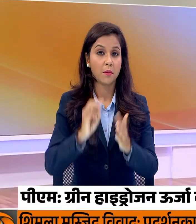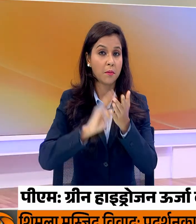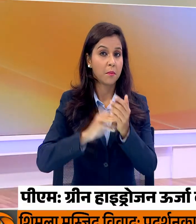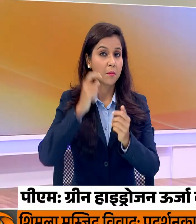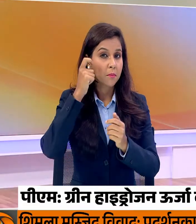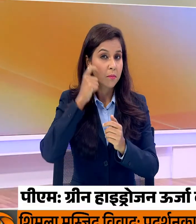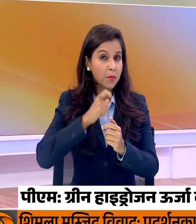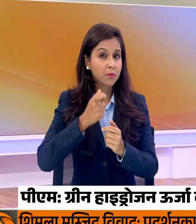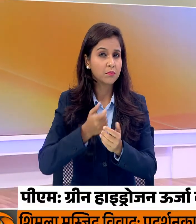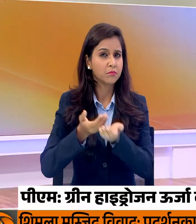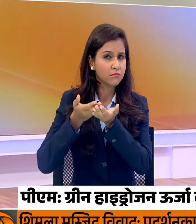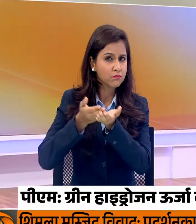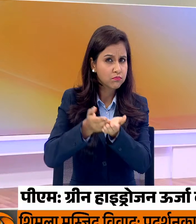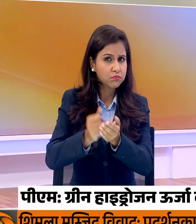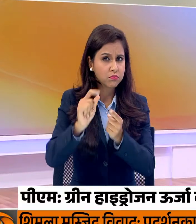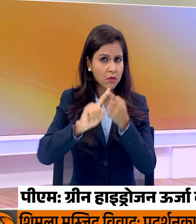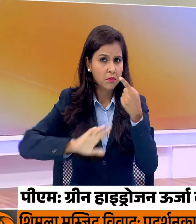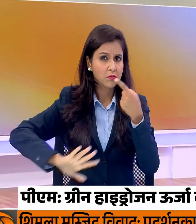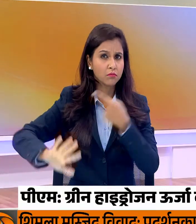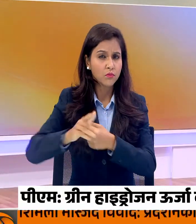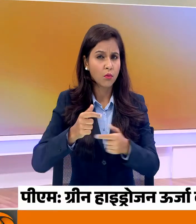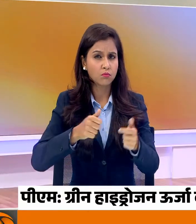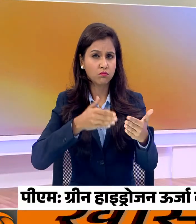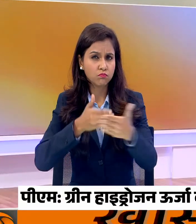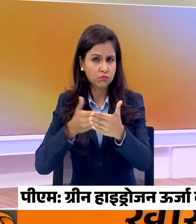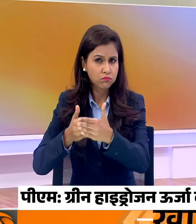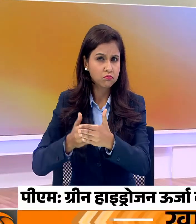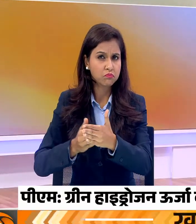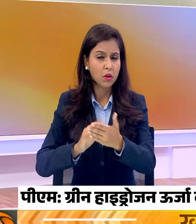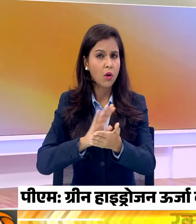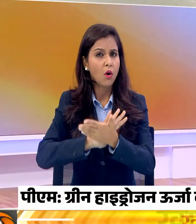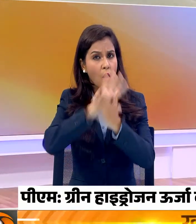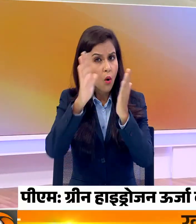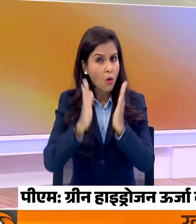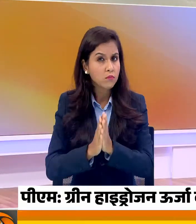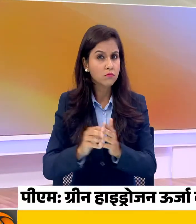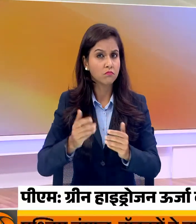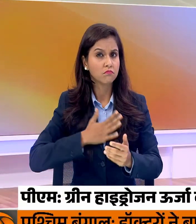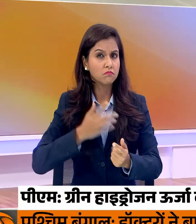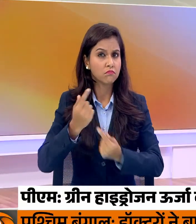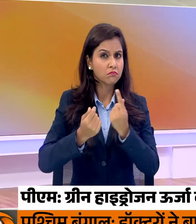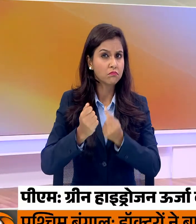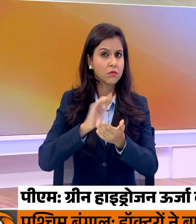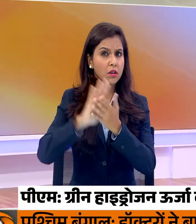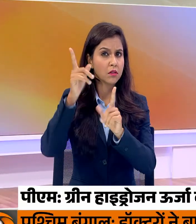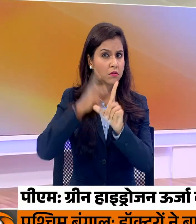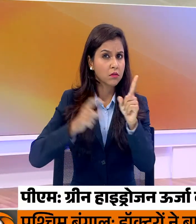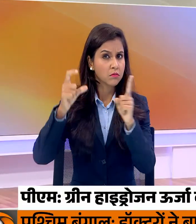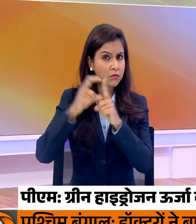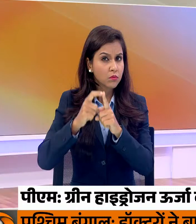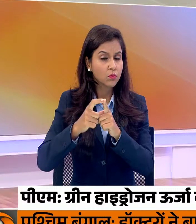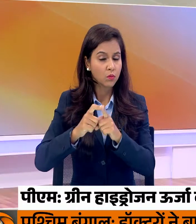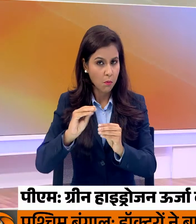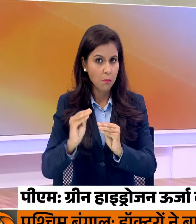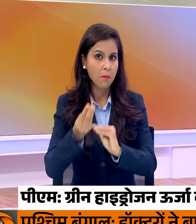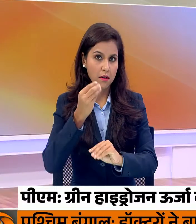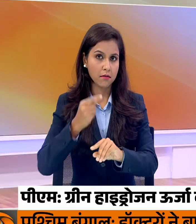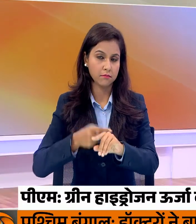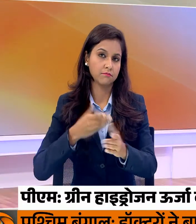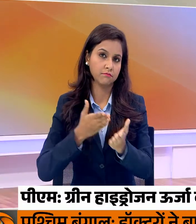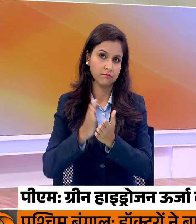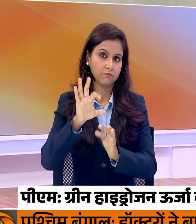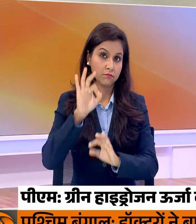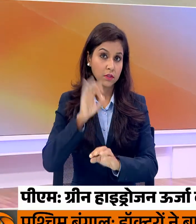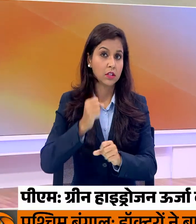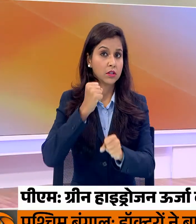प्रधानमंत्री नरेंद्र मोदी ने जलवायु परिवर्तन की चुनौतियों के बीच ग्रीन हाइड्रोजन को बताया बेहतर विकल्प। ग्रीन